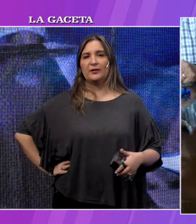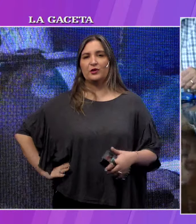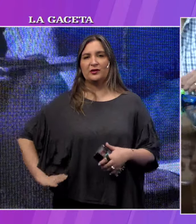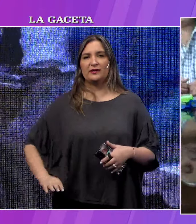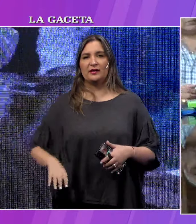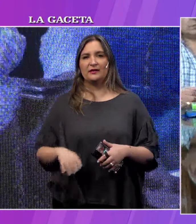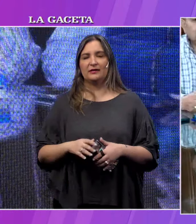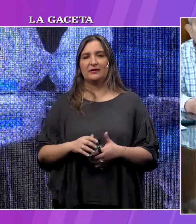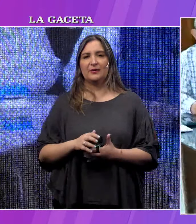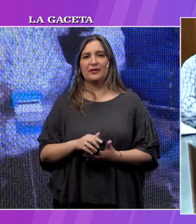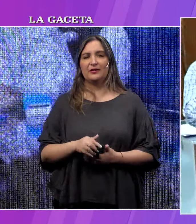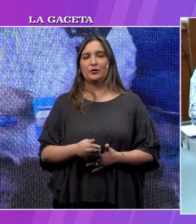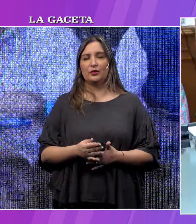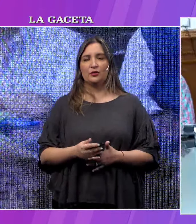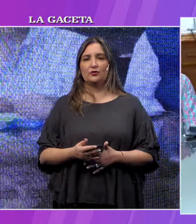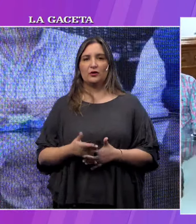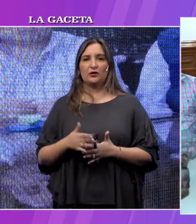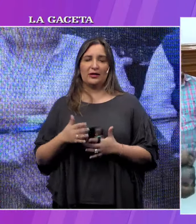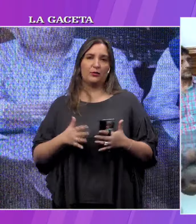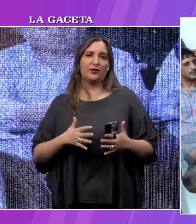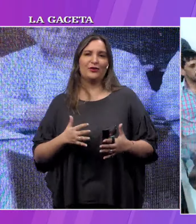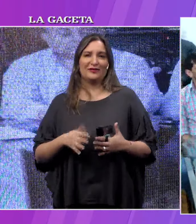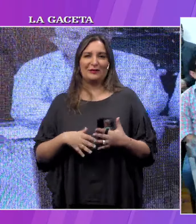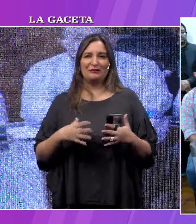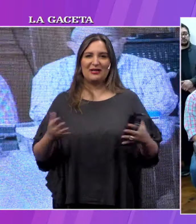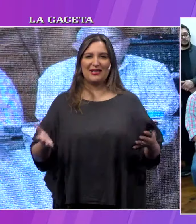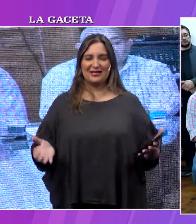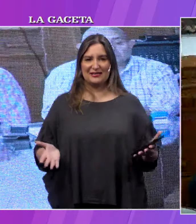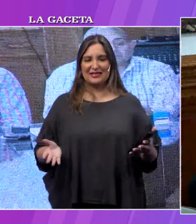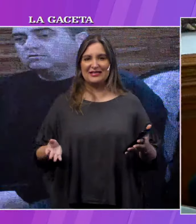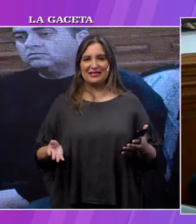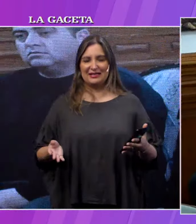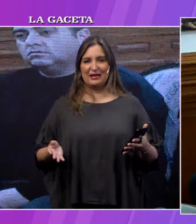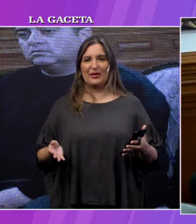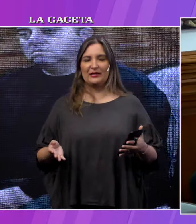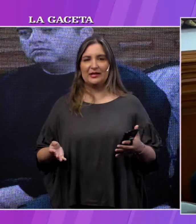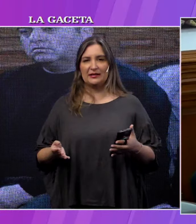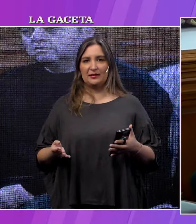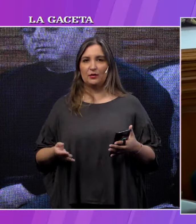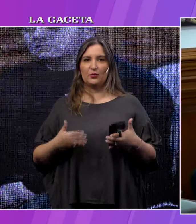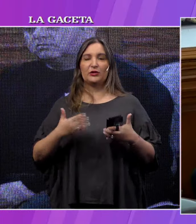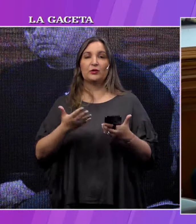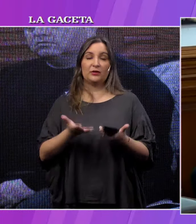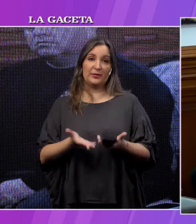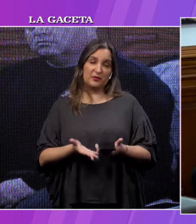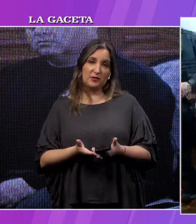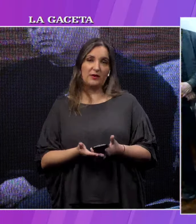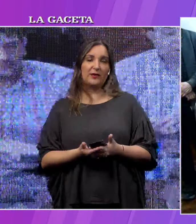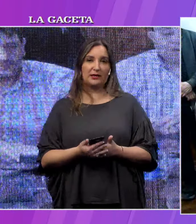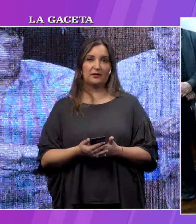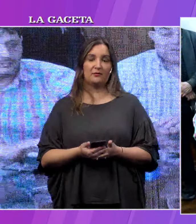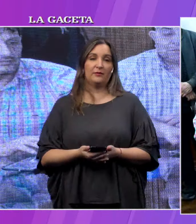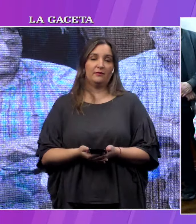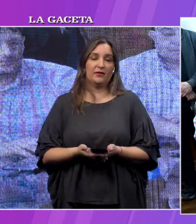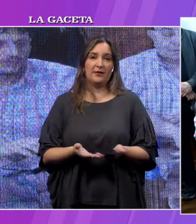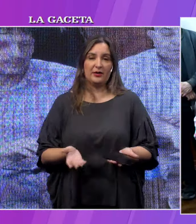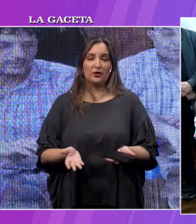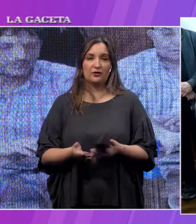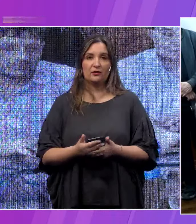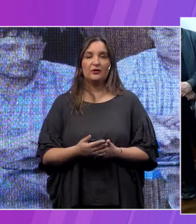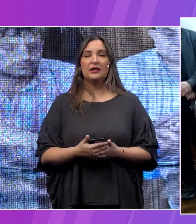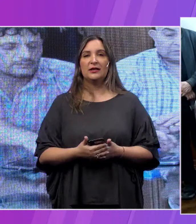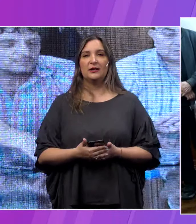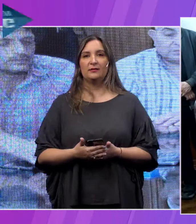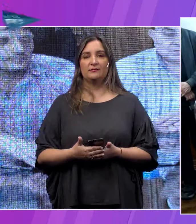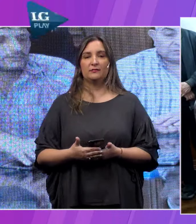Ahora los gremios están pidiendo, bueno, no solo las cuestiones habituales que se tratan en las paritarias, digo, como esto que usted mencionaba, que no es nada menor,